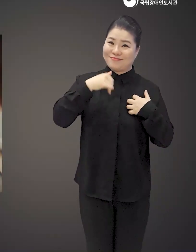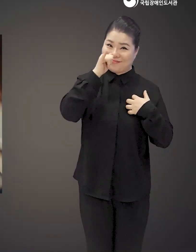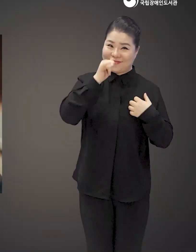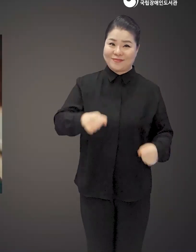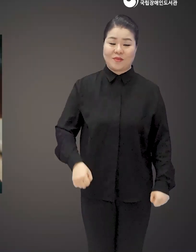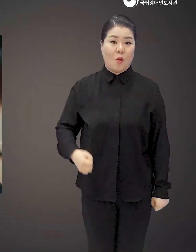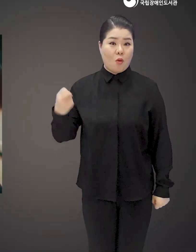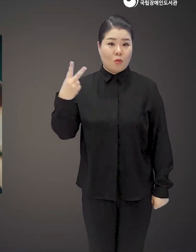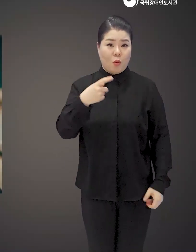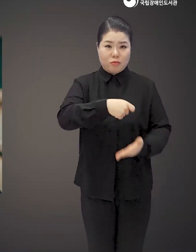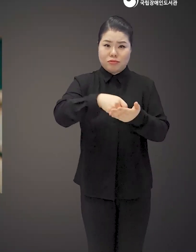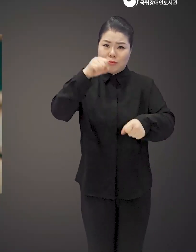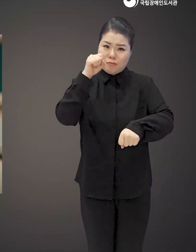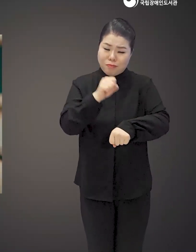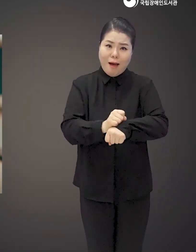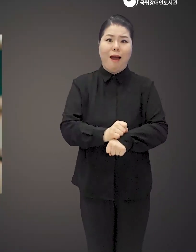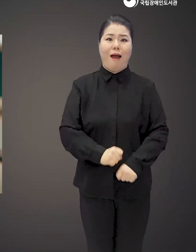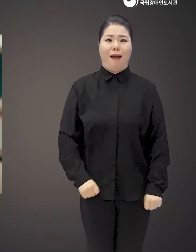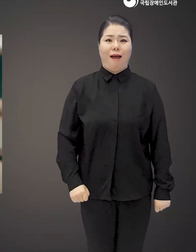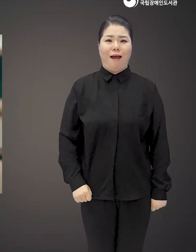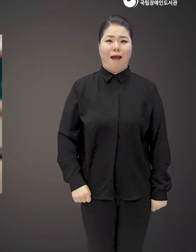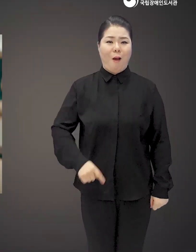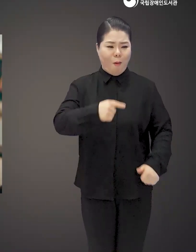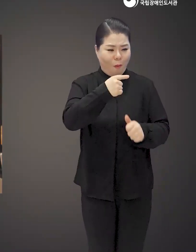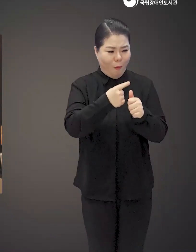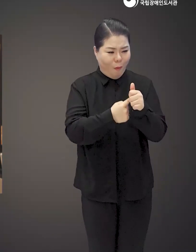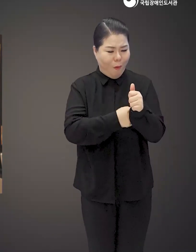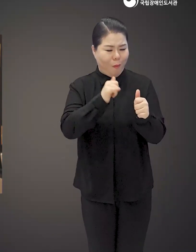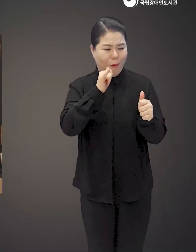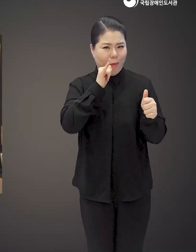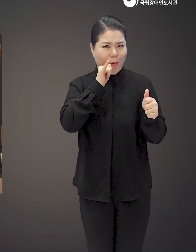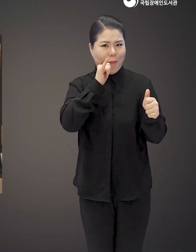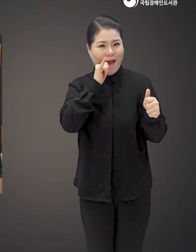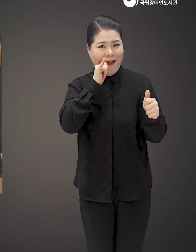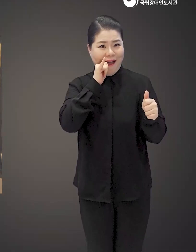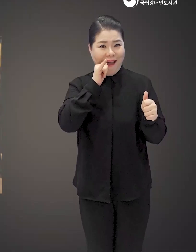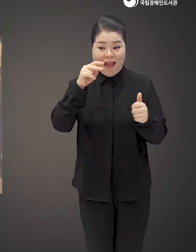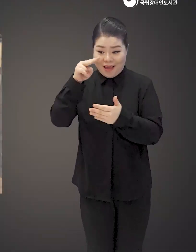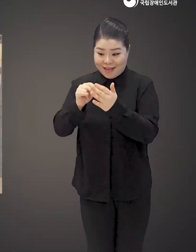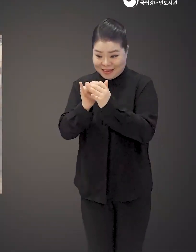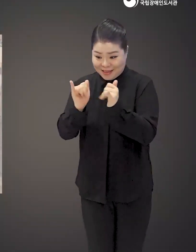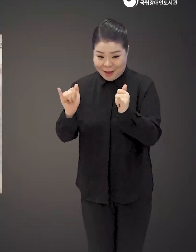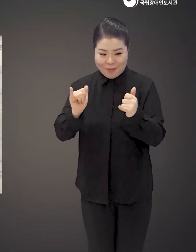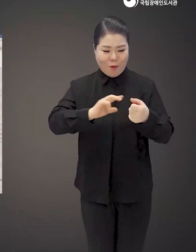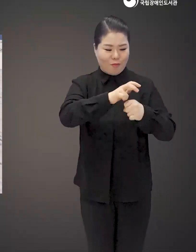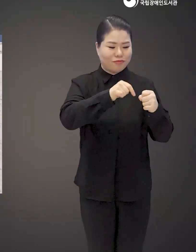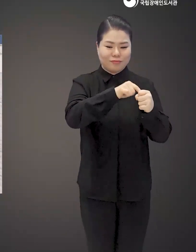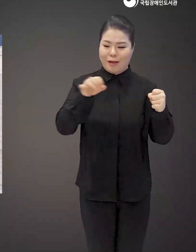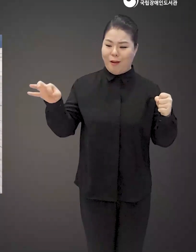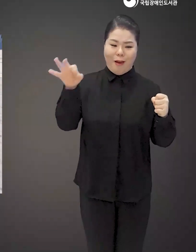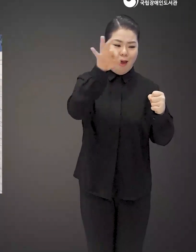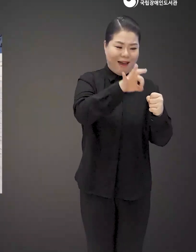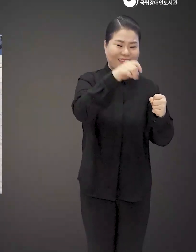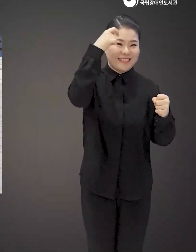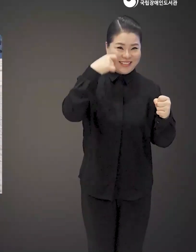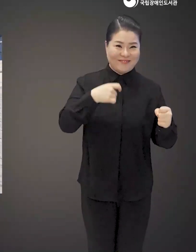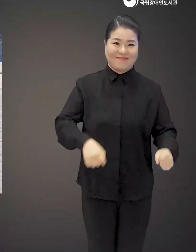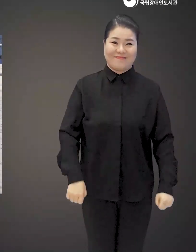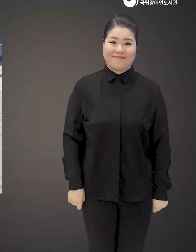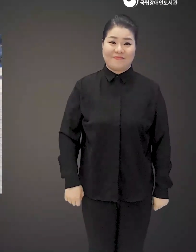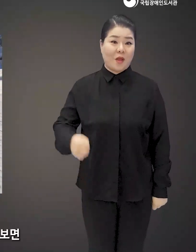흥미롭고요. 당연하게도 필력 역시 매우 흡입력이 있어서 금세 우리 독자들을 북극에 데려다 놓는 것 같은 그런 느낌이